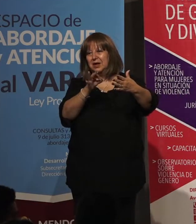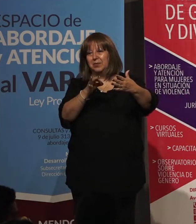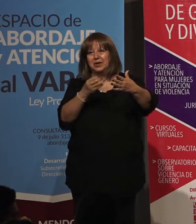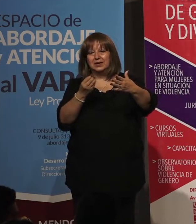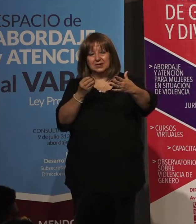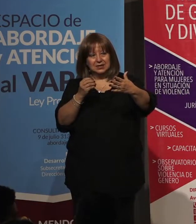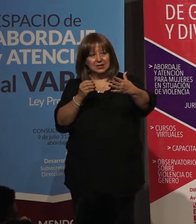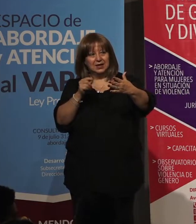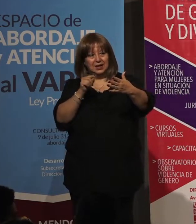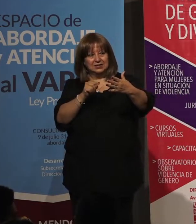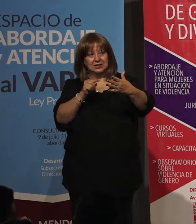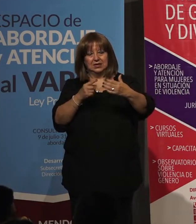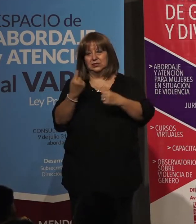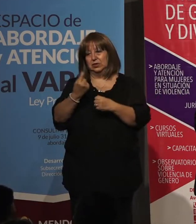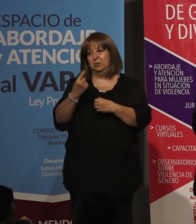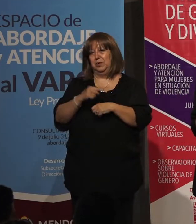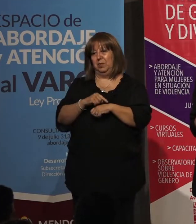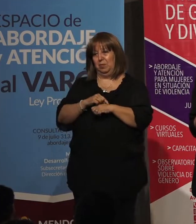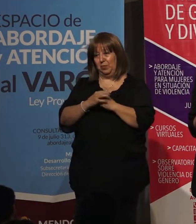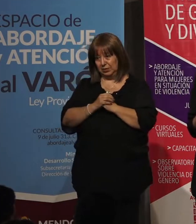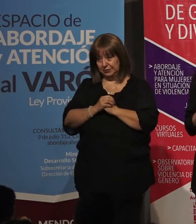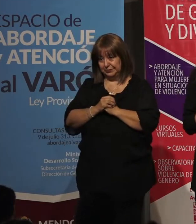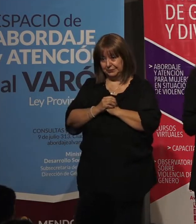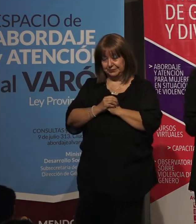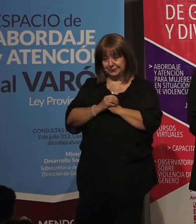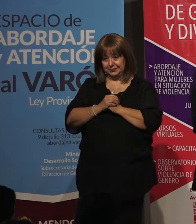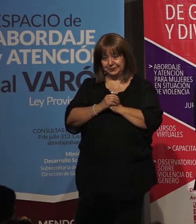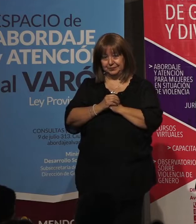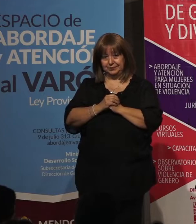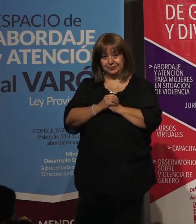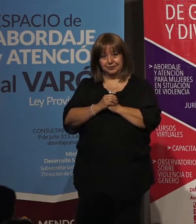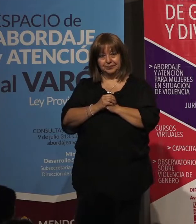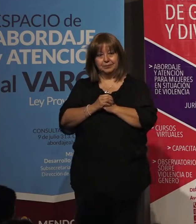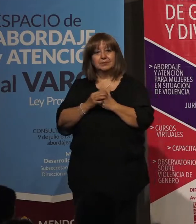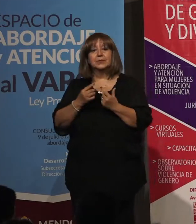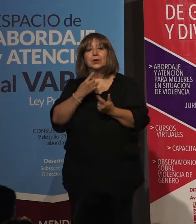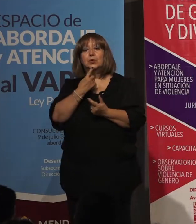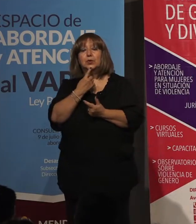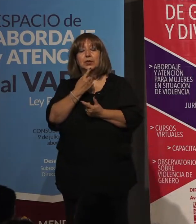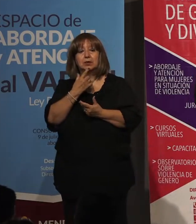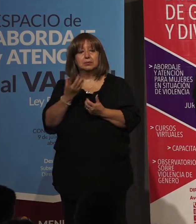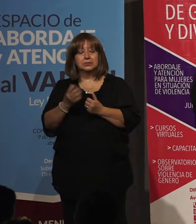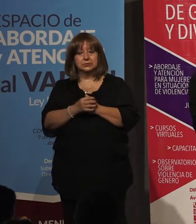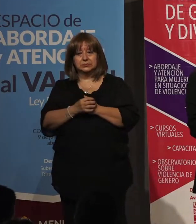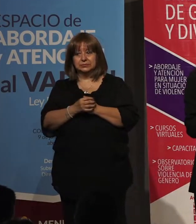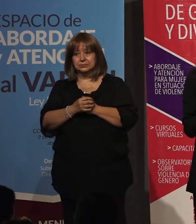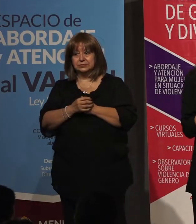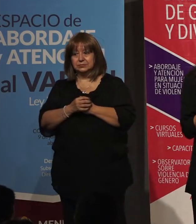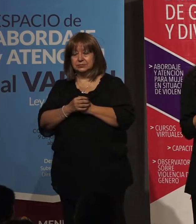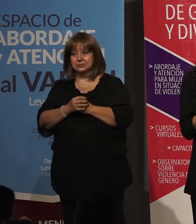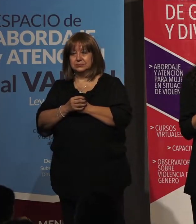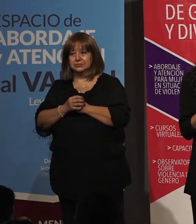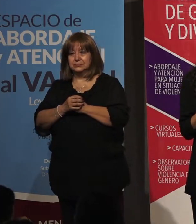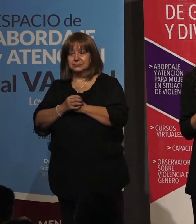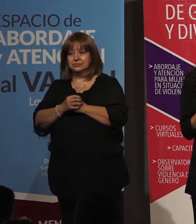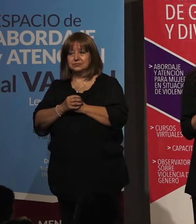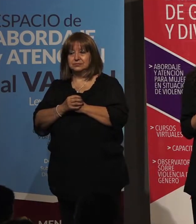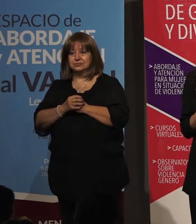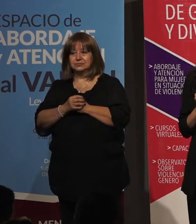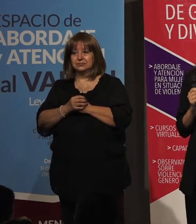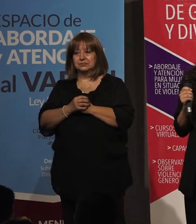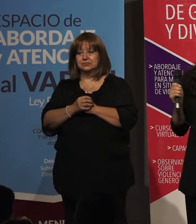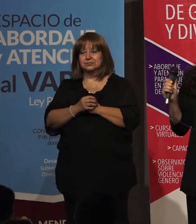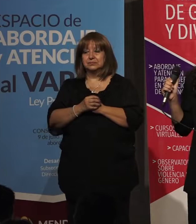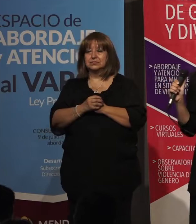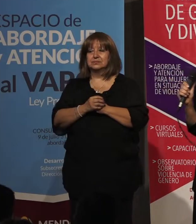abordar ese caso desde el primer momento. No sé si tienen alguna pregunta más, si no ya me robé demasiado espacio. Otra pregunta,